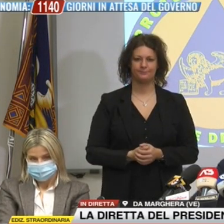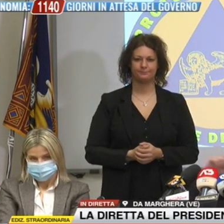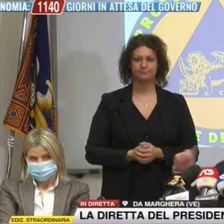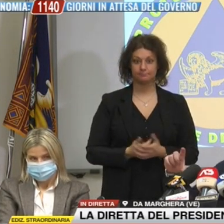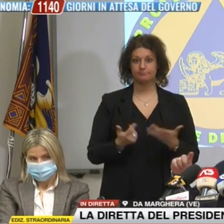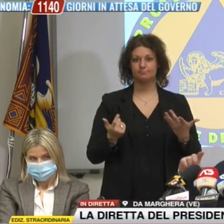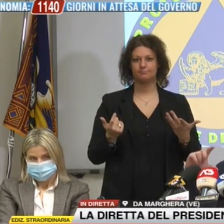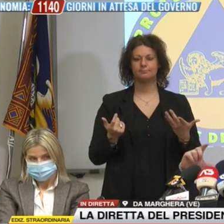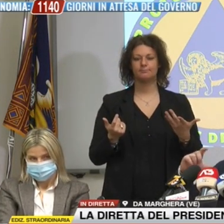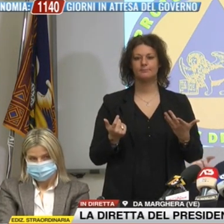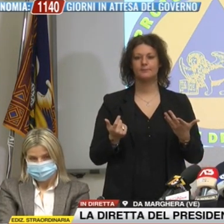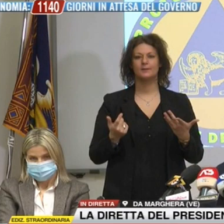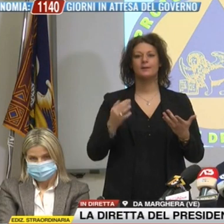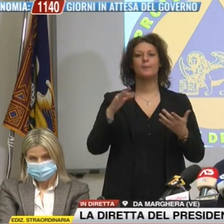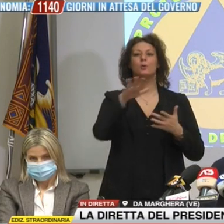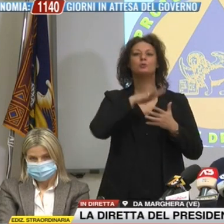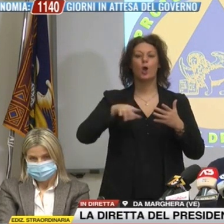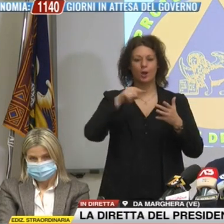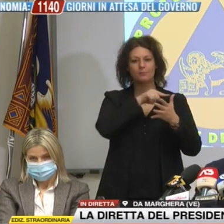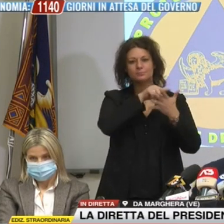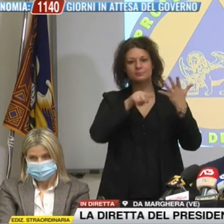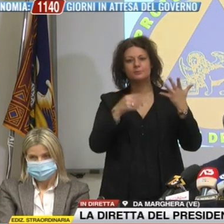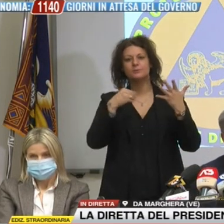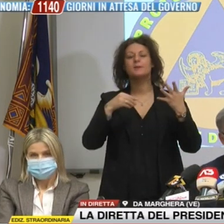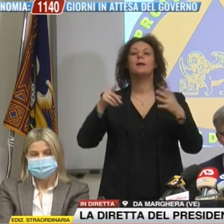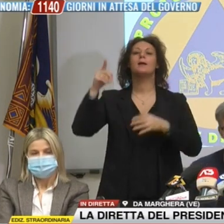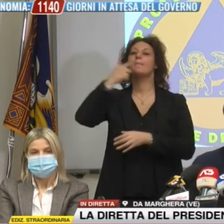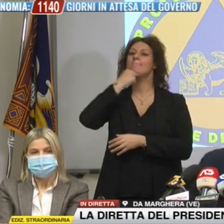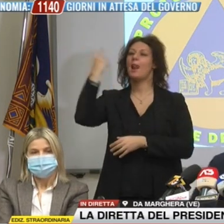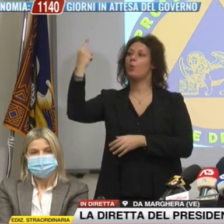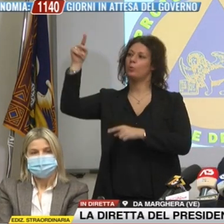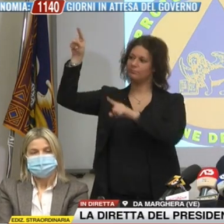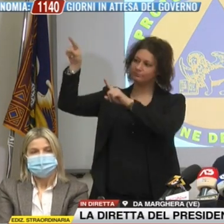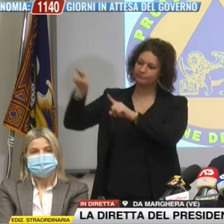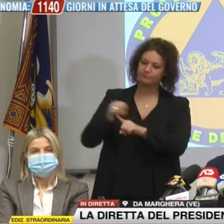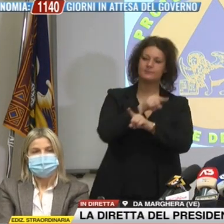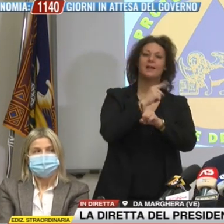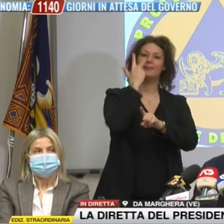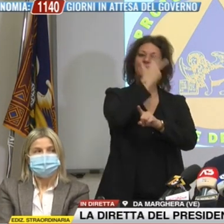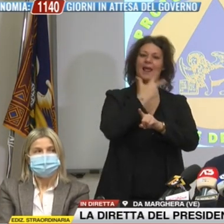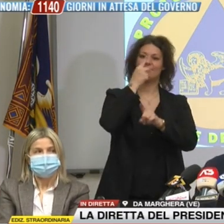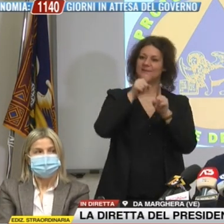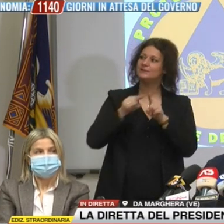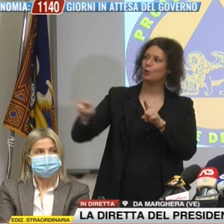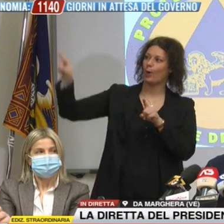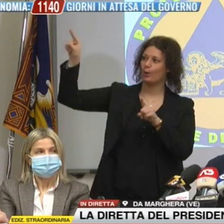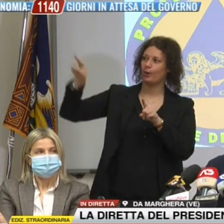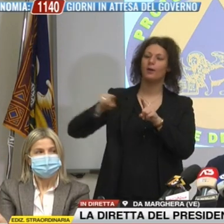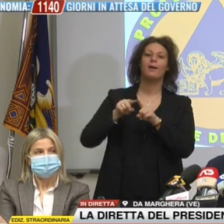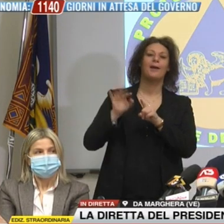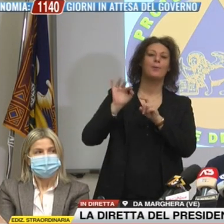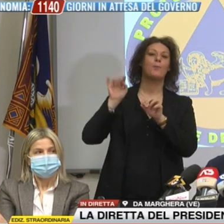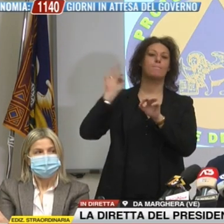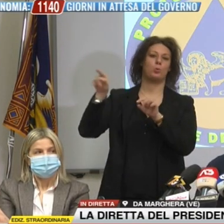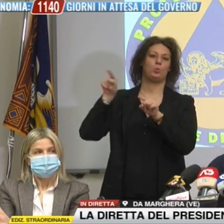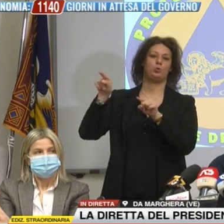che è esattamente la dorsale fra Val Belluna e parte alta della provincia di Treviso, che è esattamente il punto in cui noi avevamo evidenziato ieri